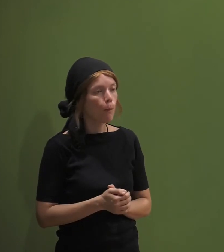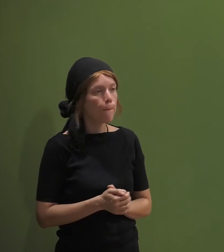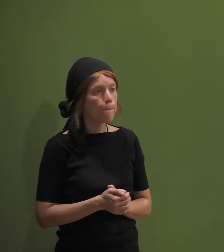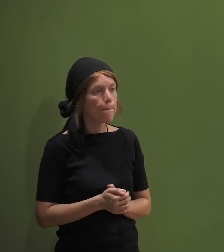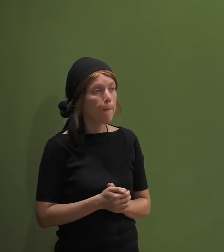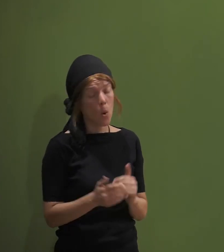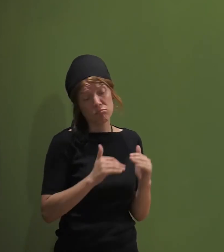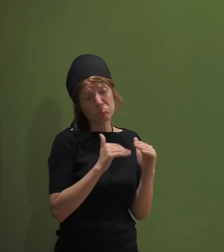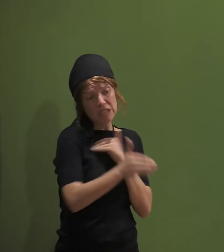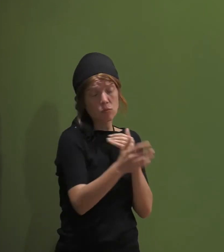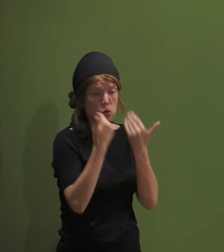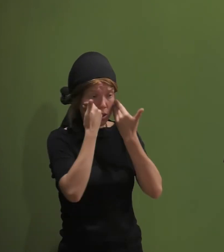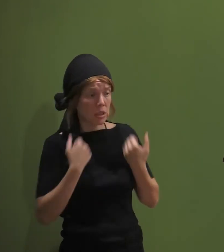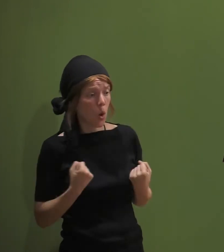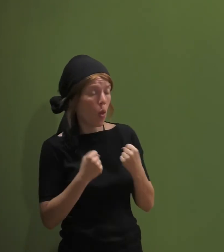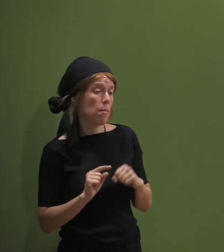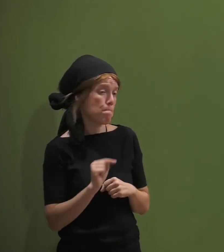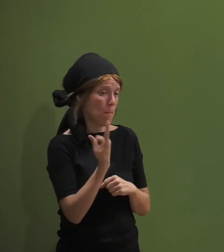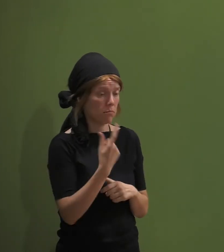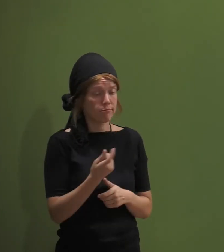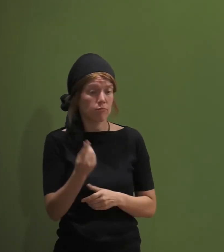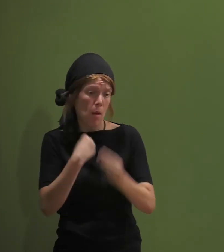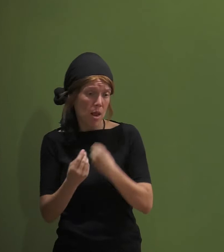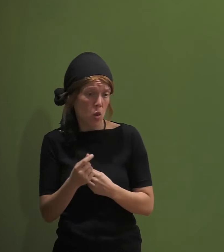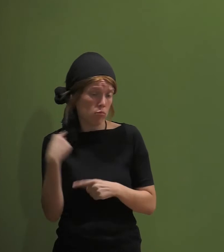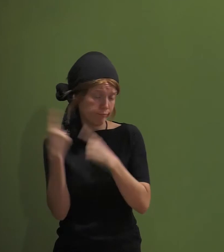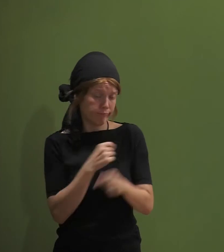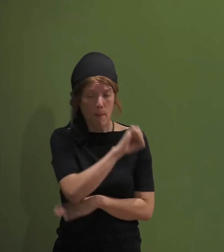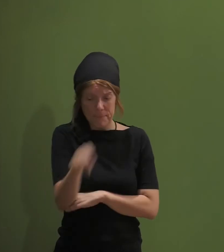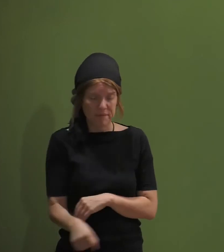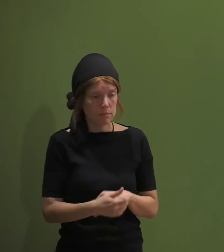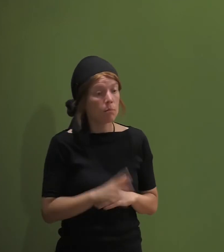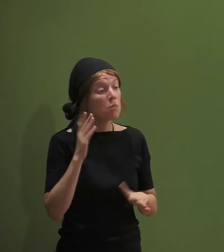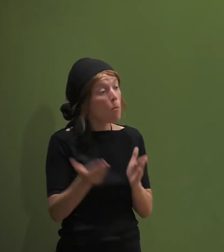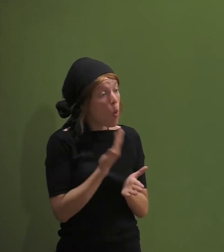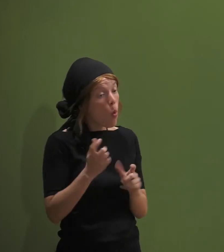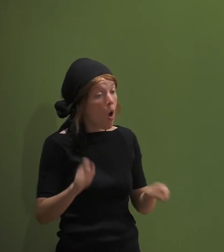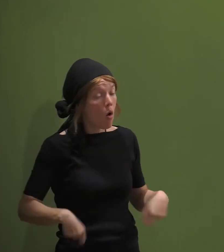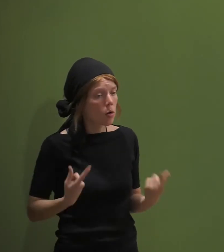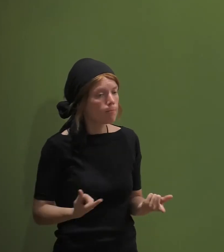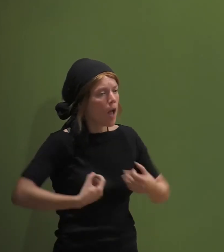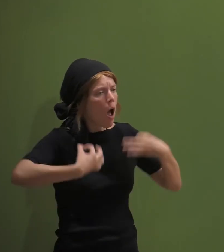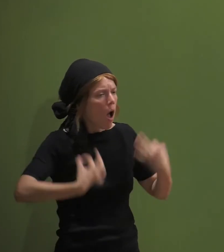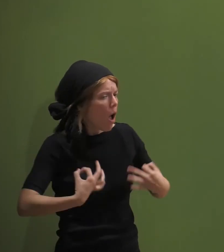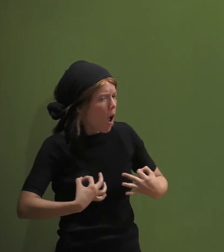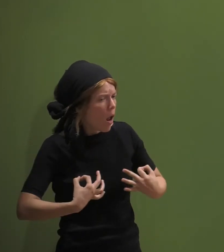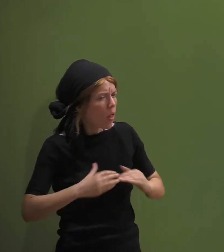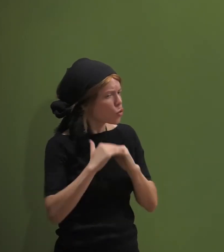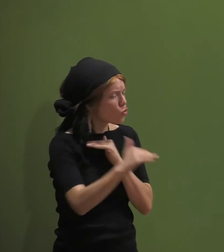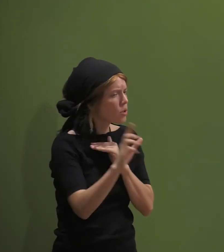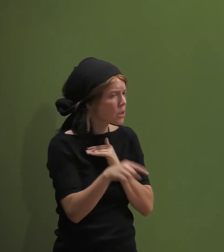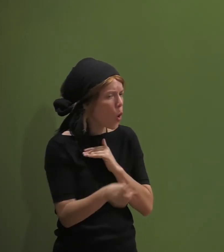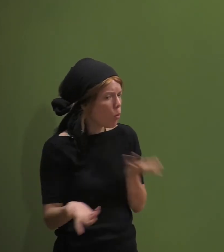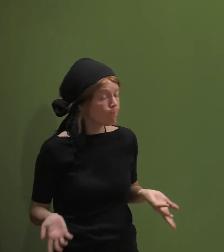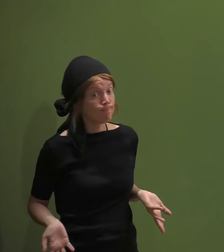como más sostenibles y saludables que los alimentos convencionales. Sin embargo, la producción ecológica no garantiza necesariamente la sostenibilidad